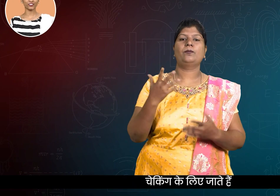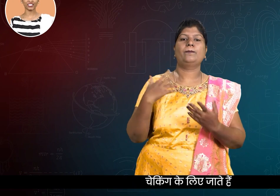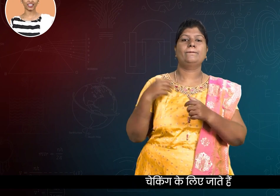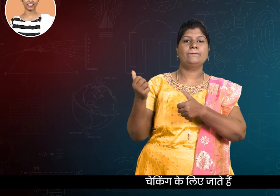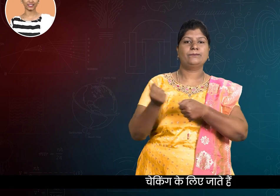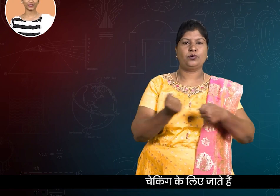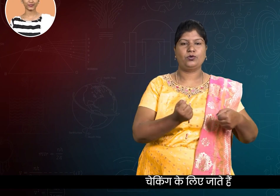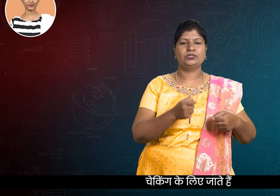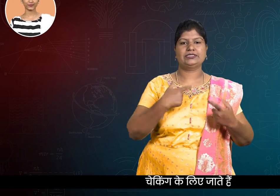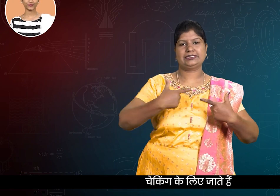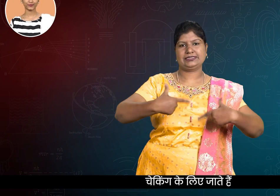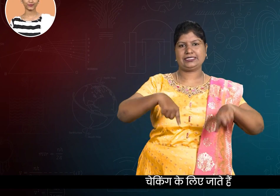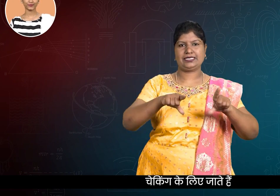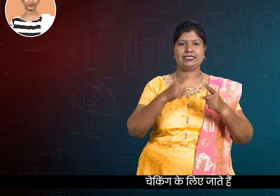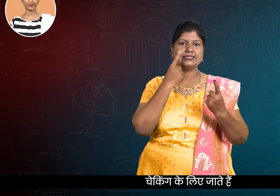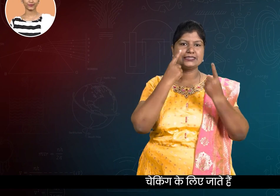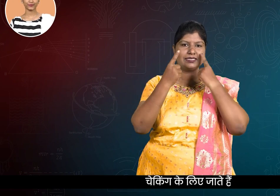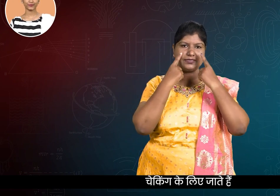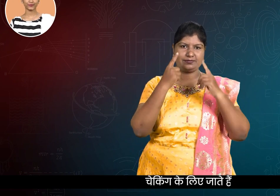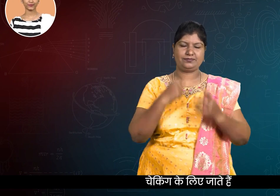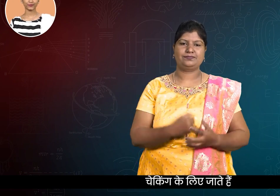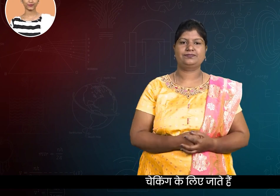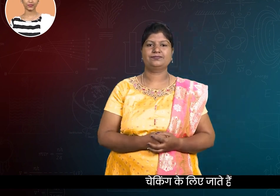चेकिंग के लिए जाते हैं।